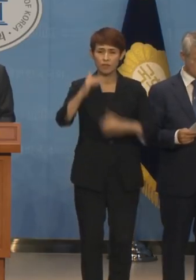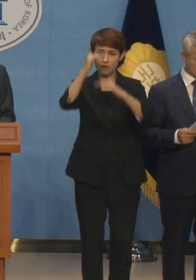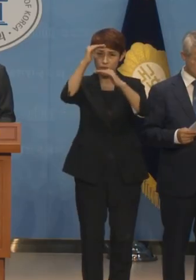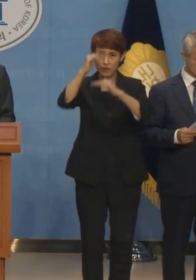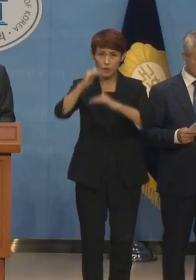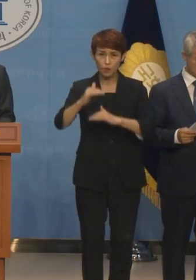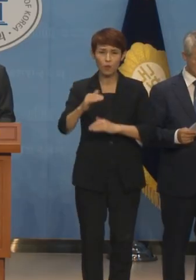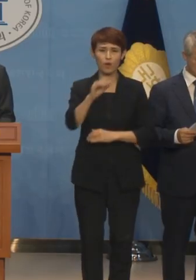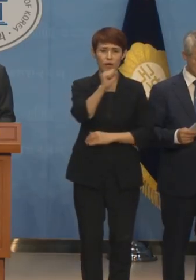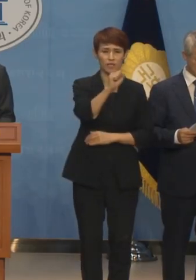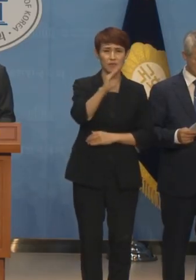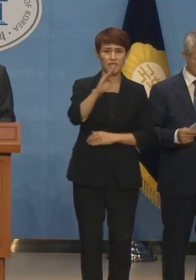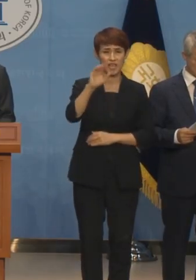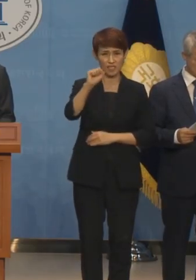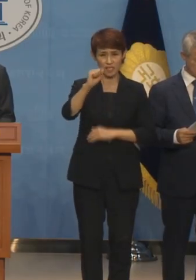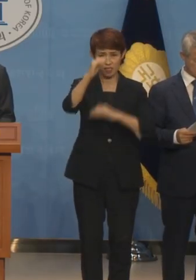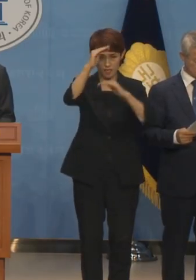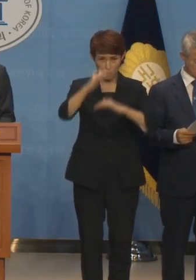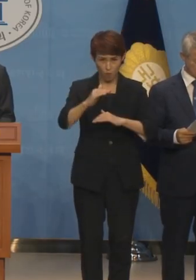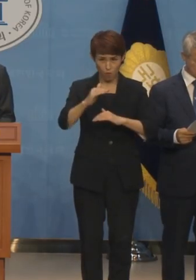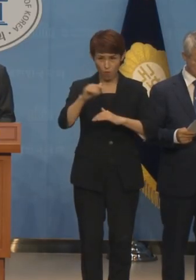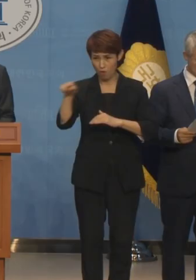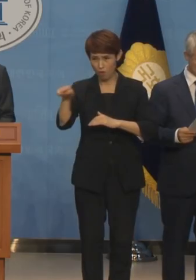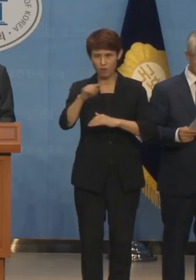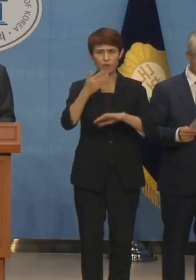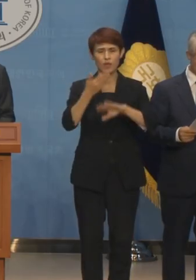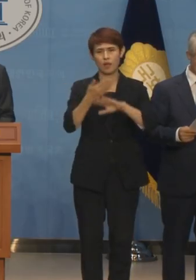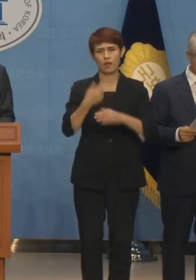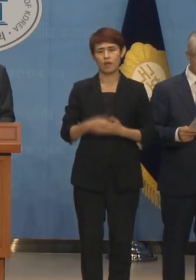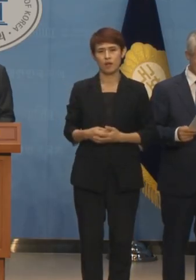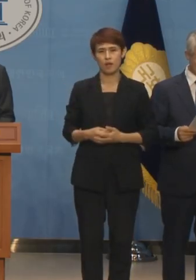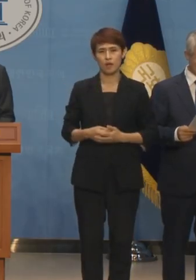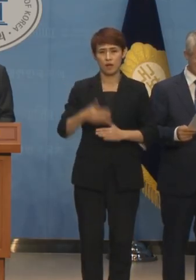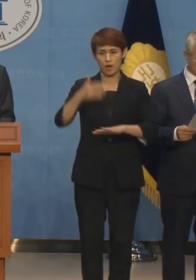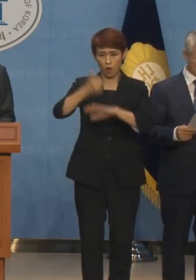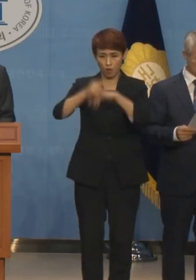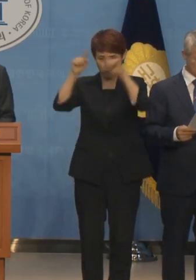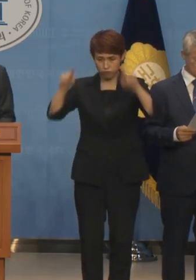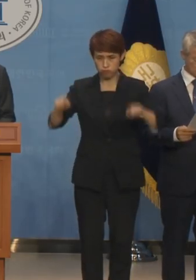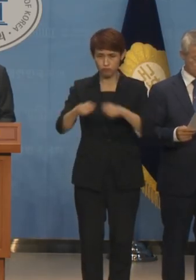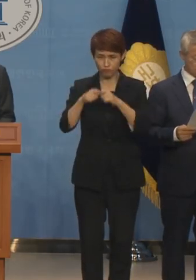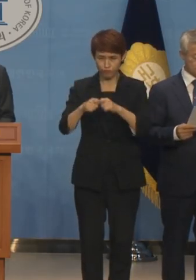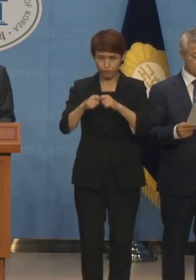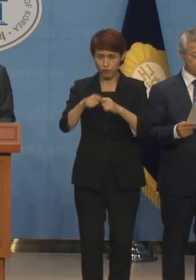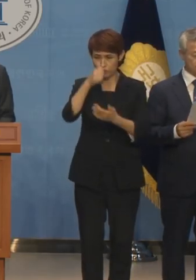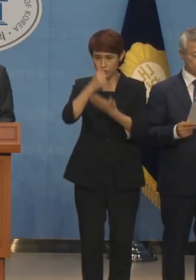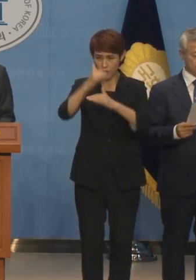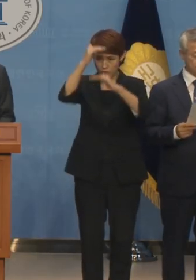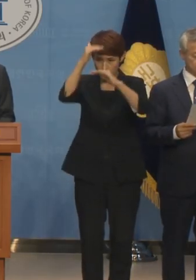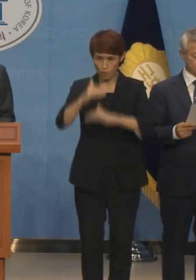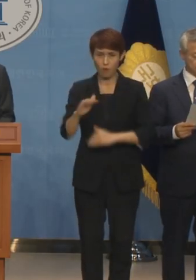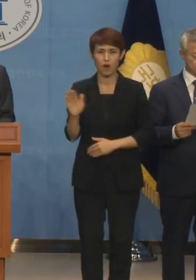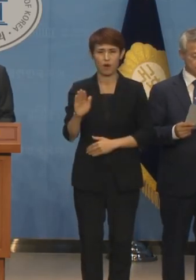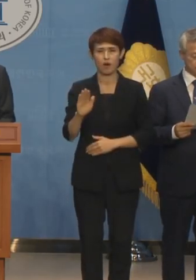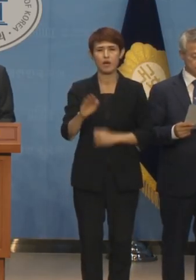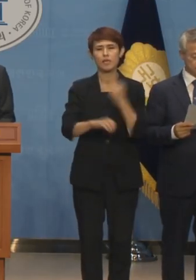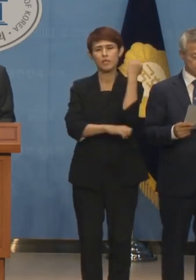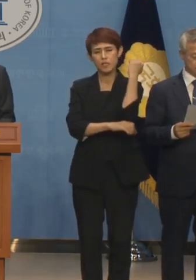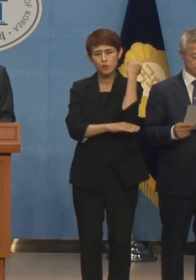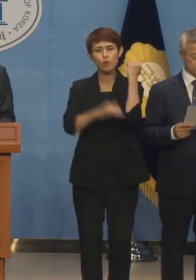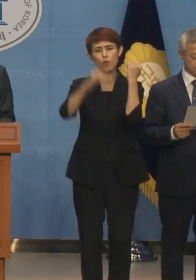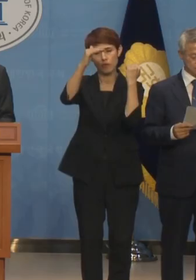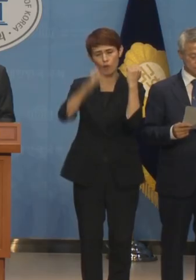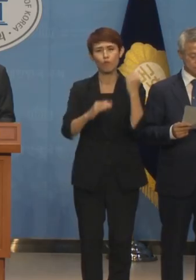내용도 SBS의 보도와 달리 판결문 중 구체적 범죄 사실에 기재된 내용이 아니라 기초 사실에